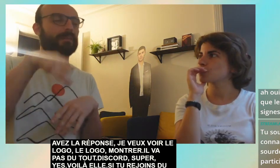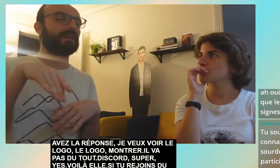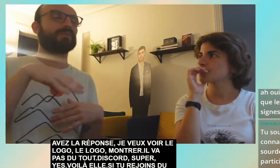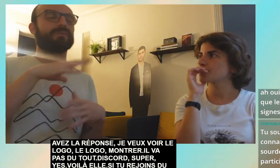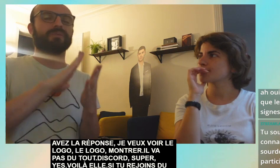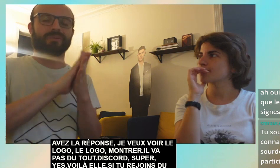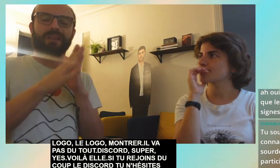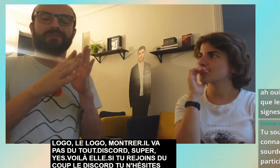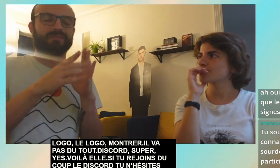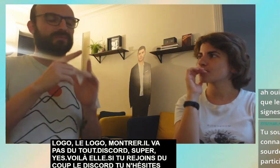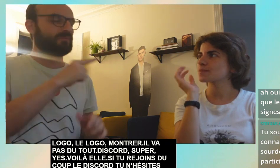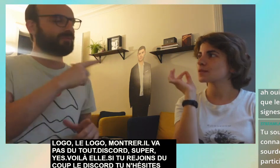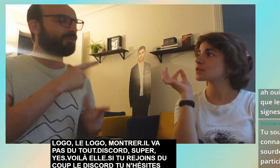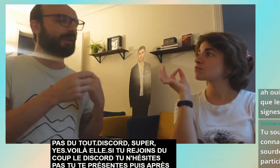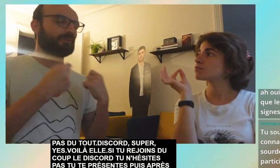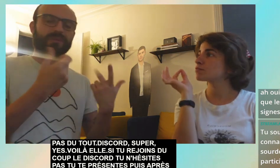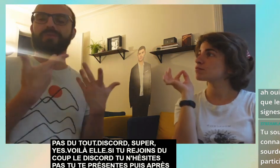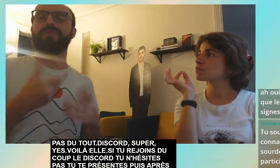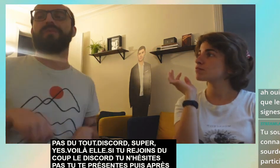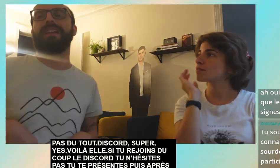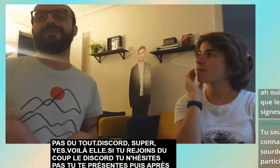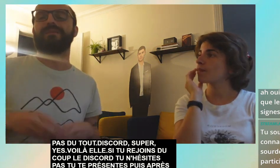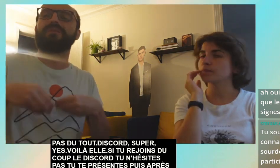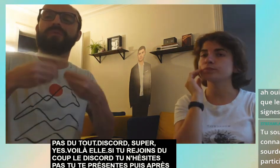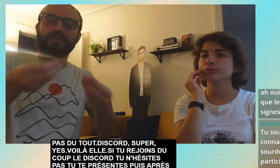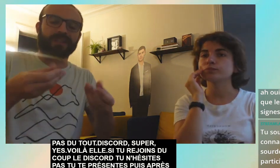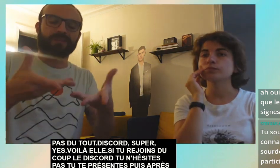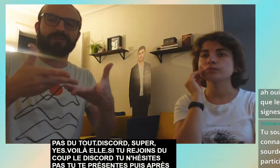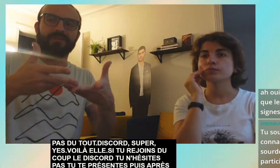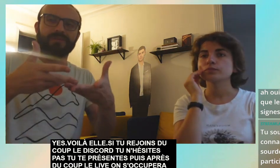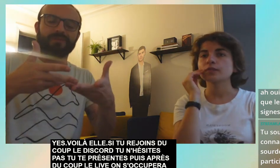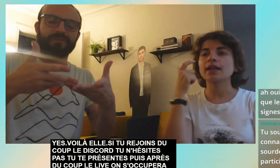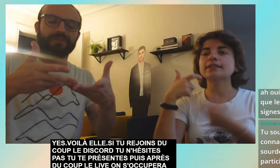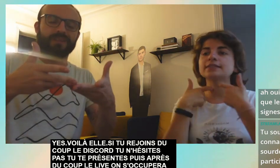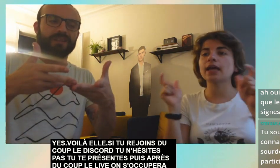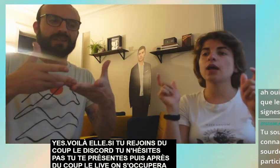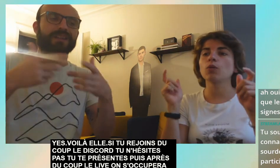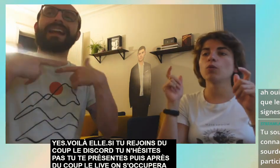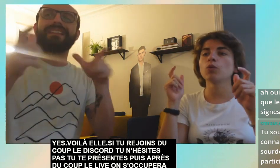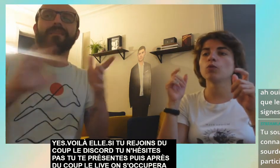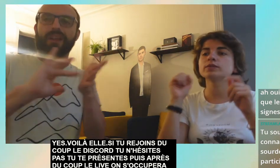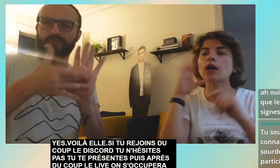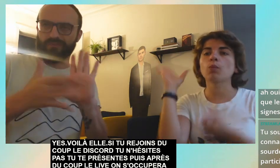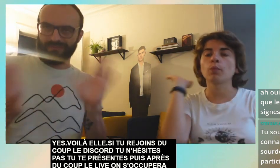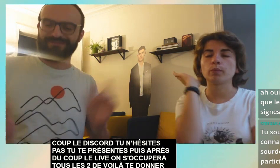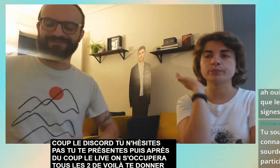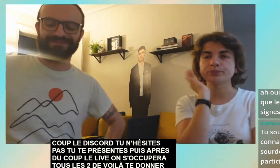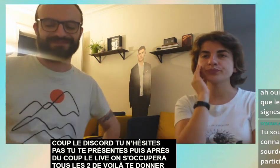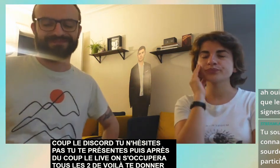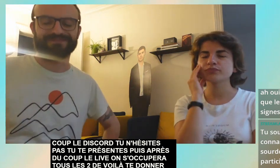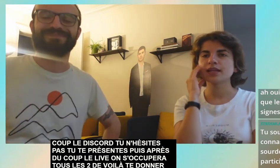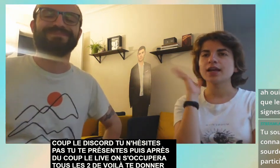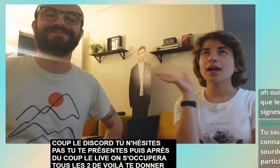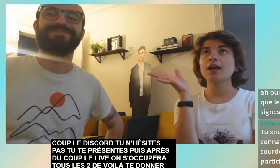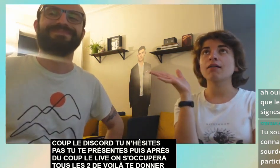après du coup le live, on s'occupera tous les deux de te donner l'accès, voilà. Ça.